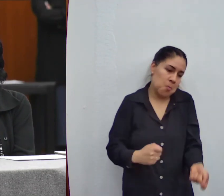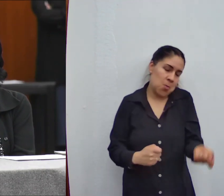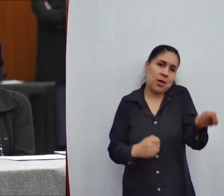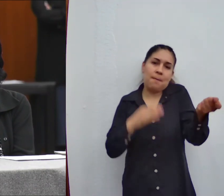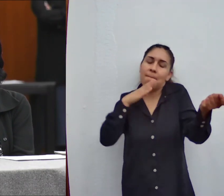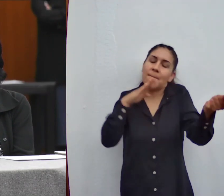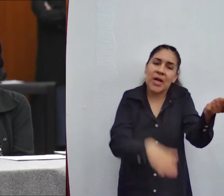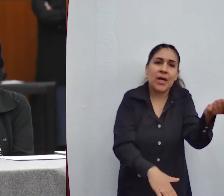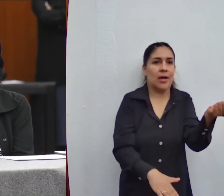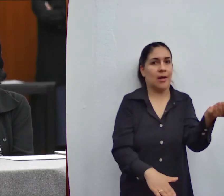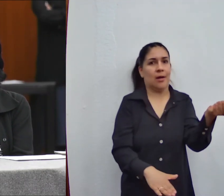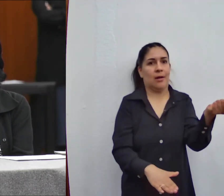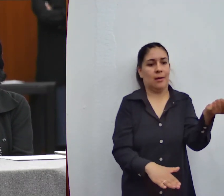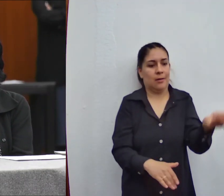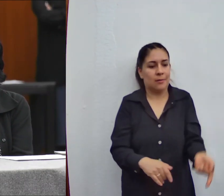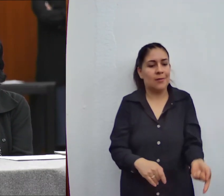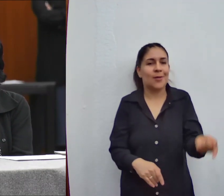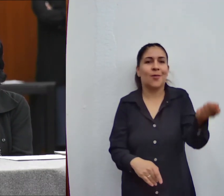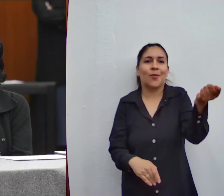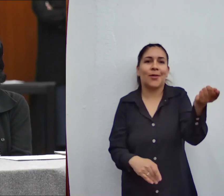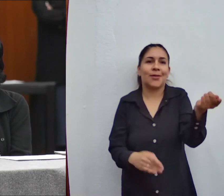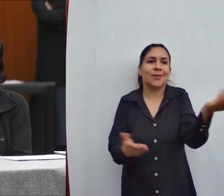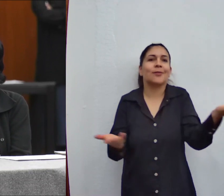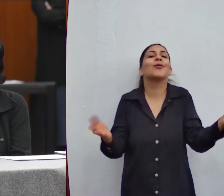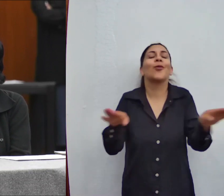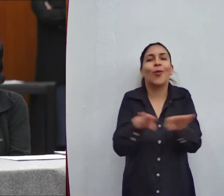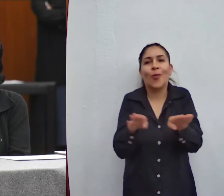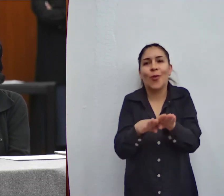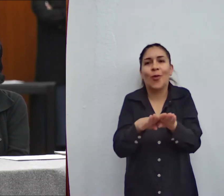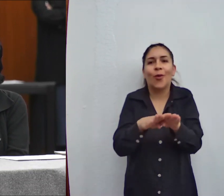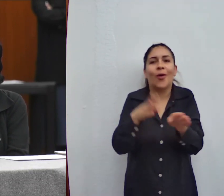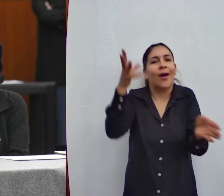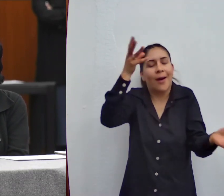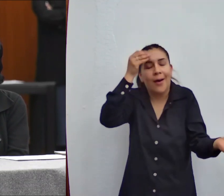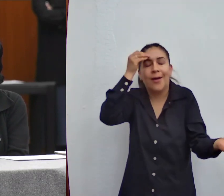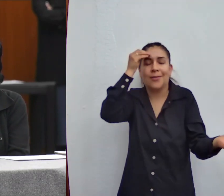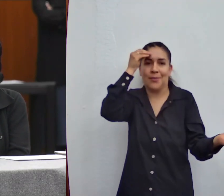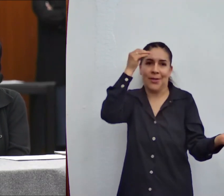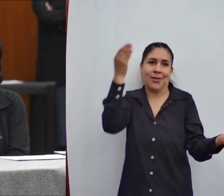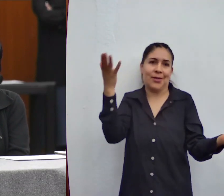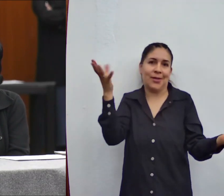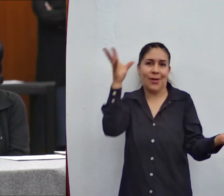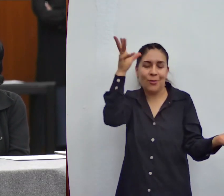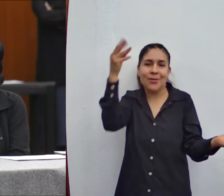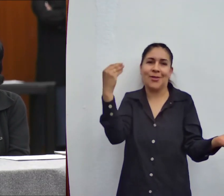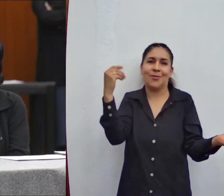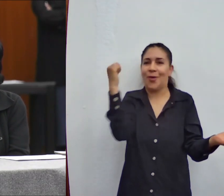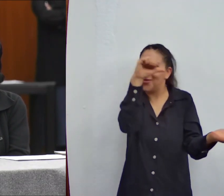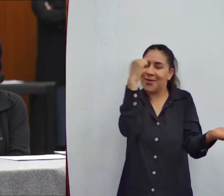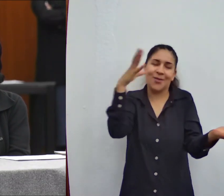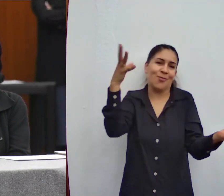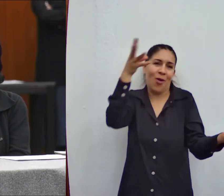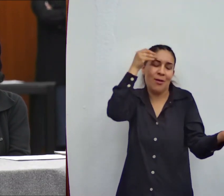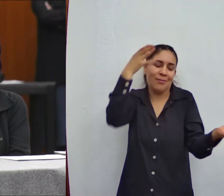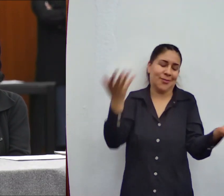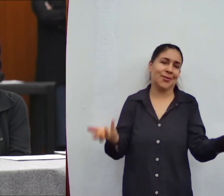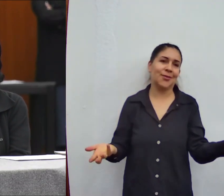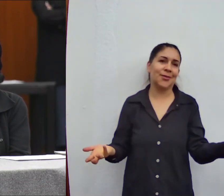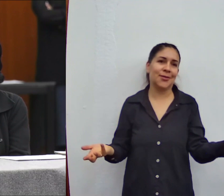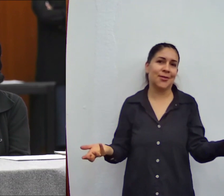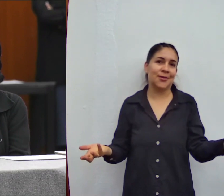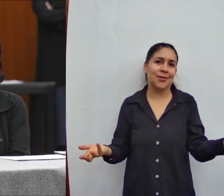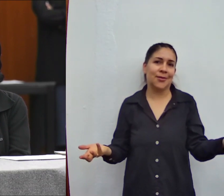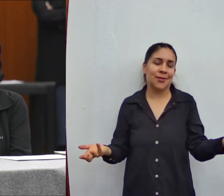a otras oficinas, las que están junto al ranchito, y hasta que acudí a las oficinas del ranchito, nos dijeron que fuéramos a la Junta Privada del Estado